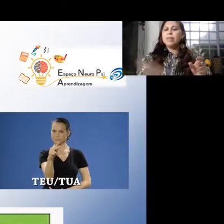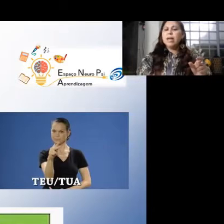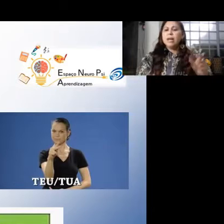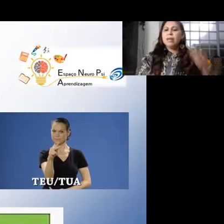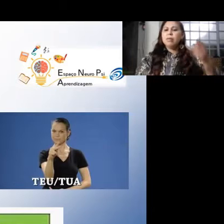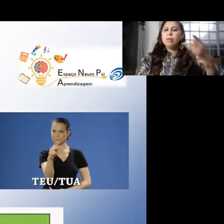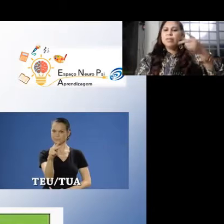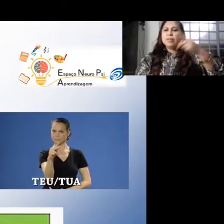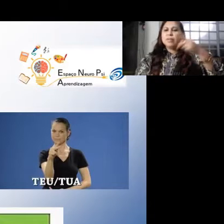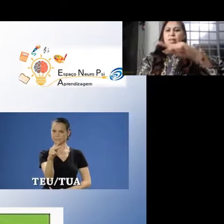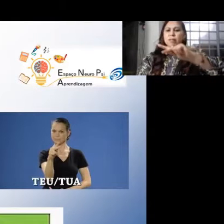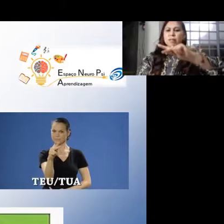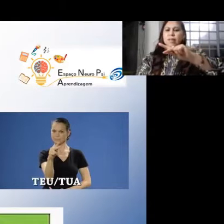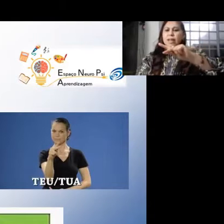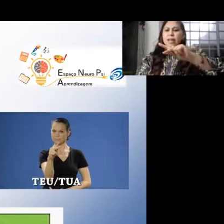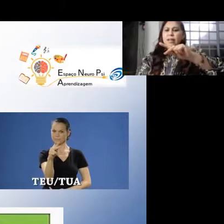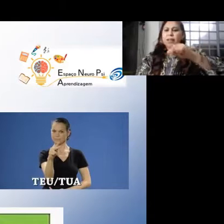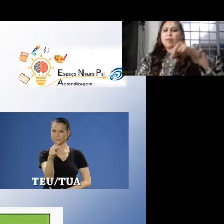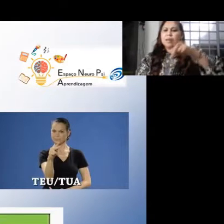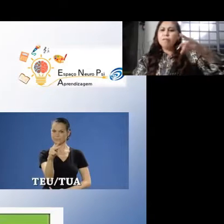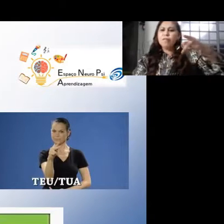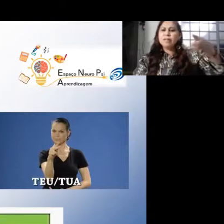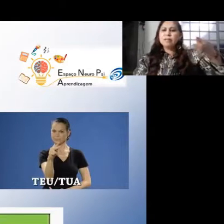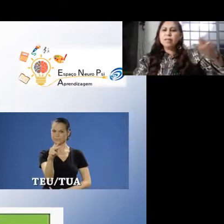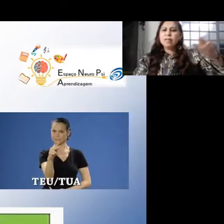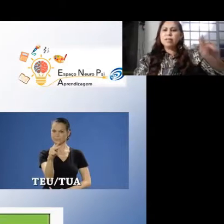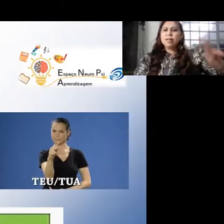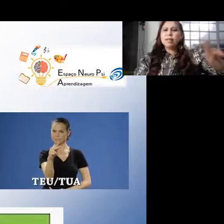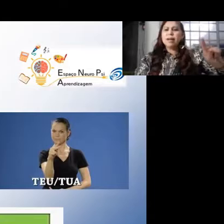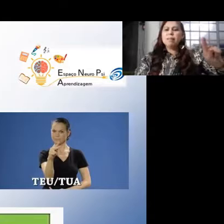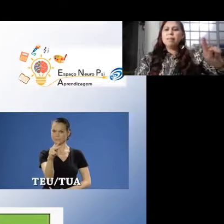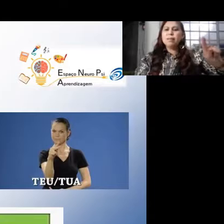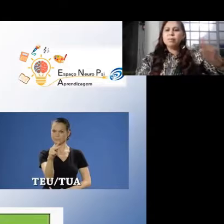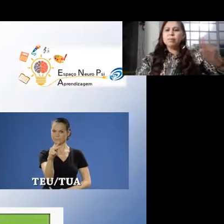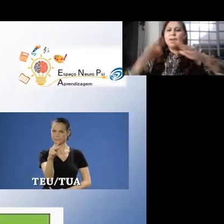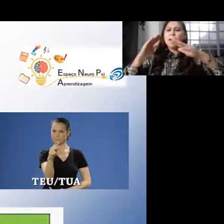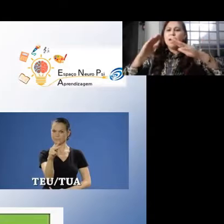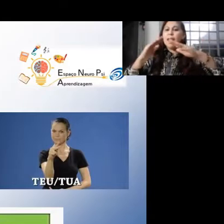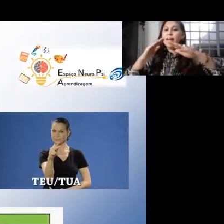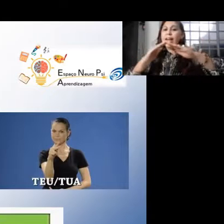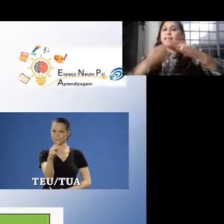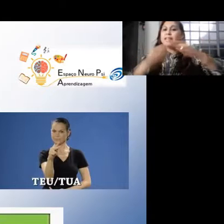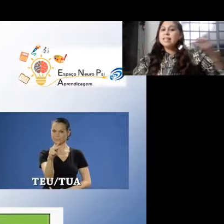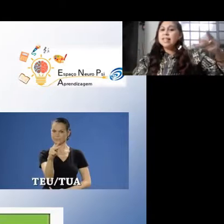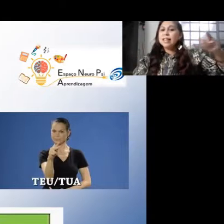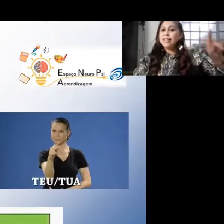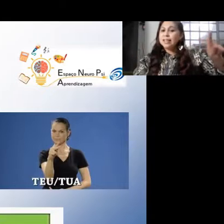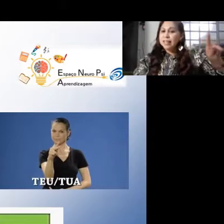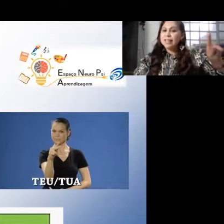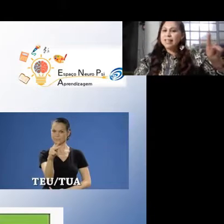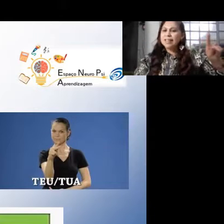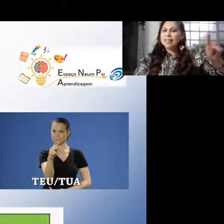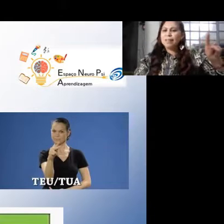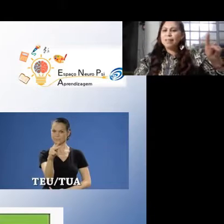aqui, então, quando eu fizer o sinal de dele, então eu faço direcionado para aquela pessoa. A casa